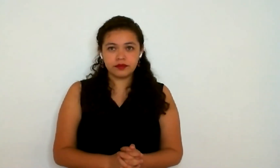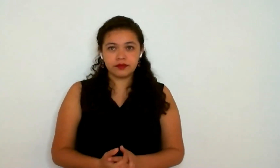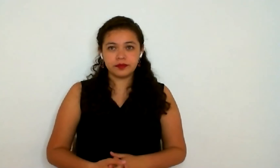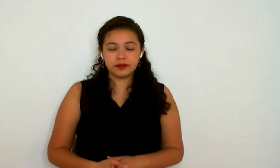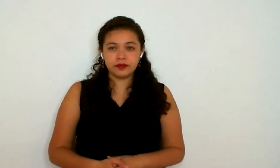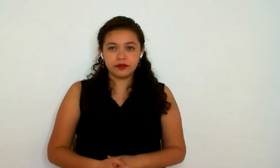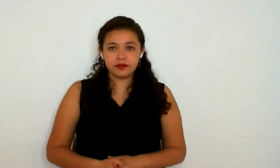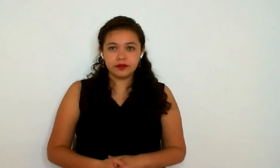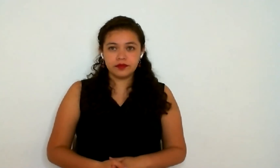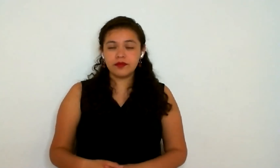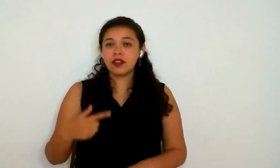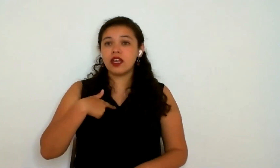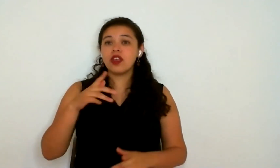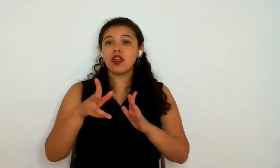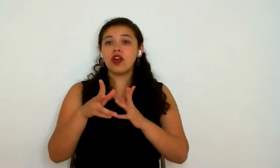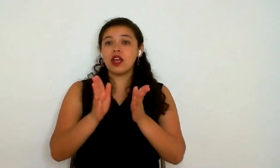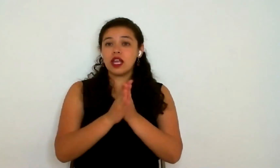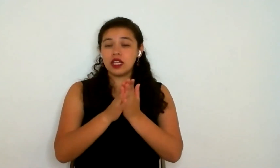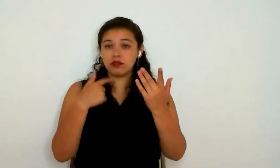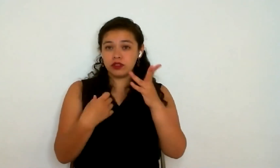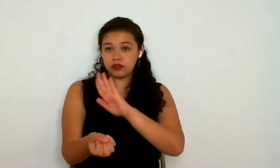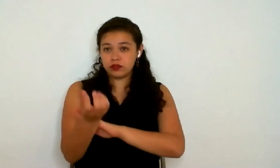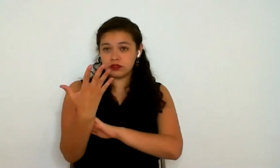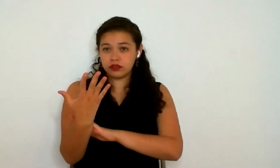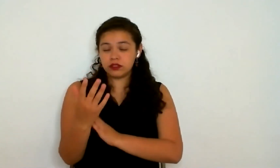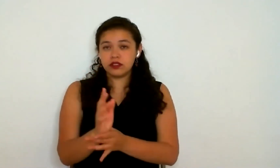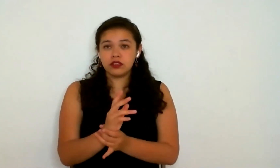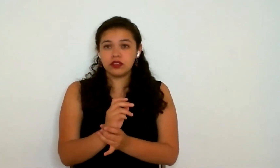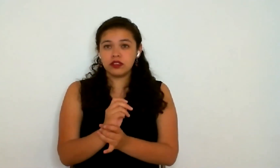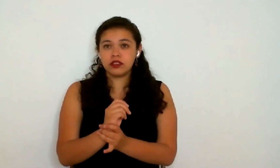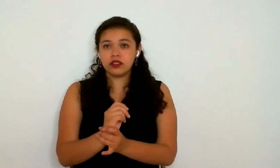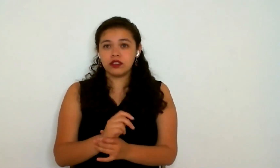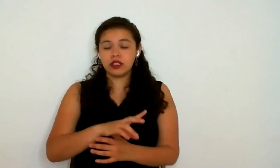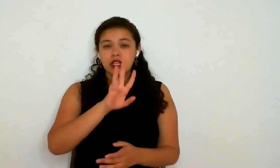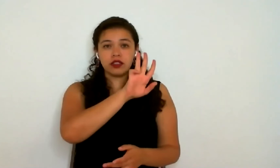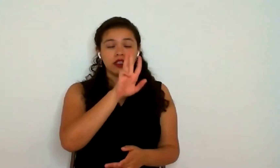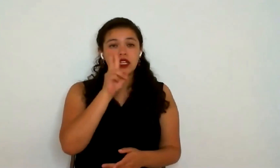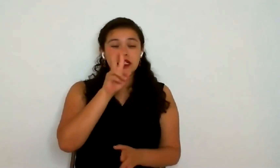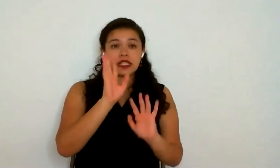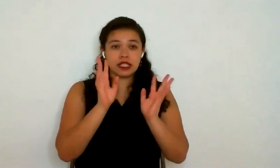a que les suba en mi libro ya viste link